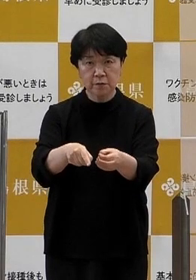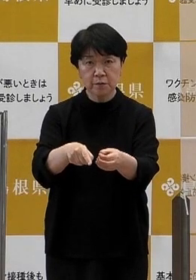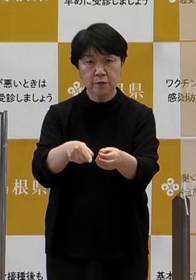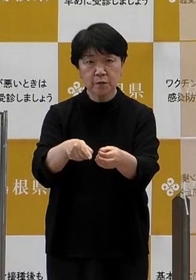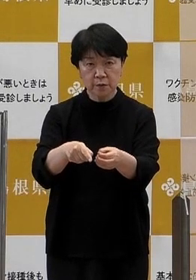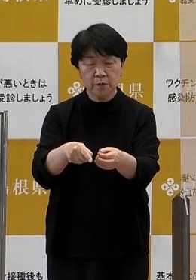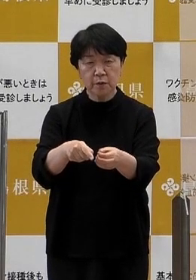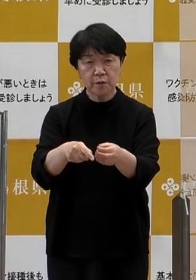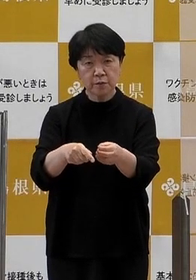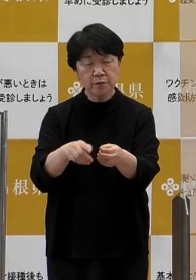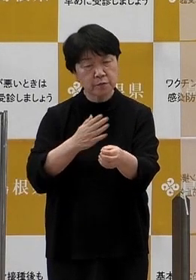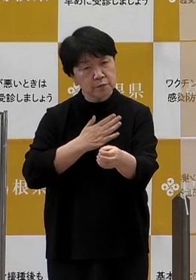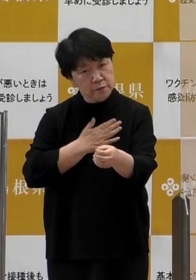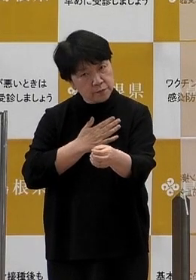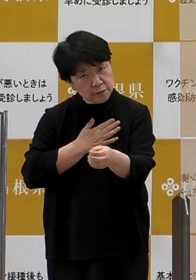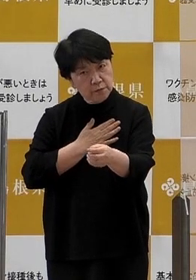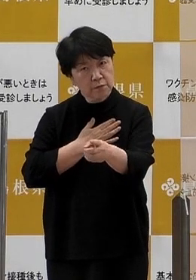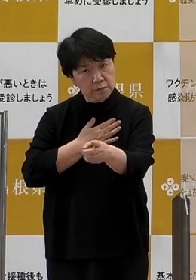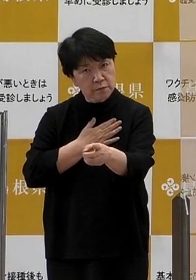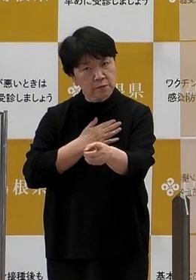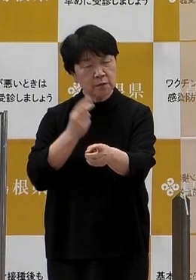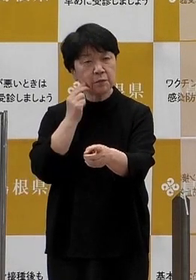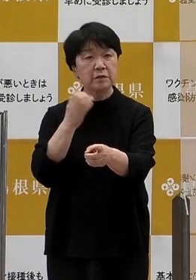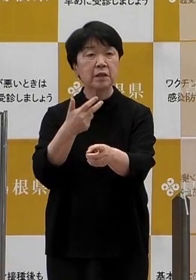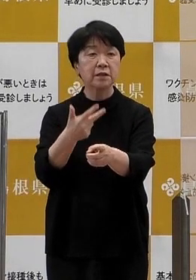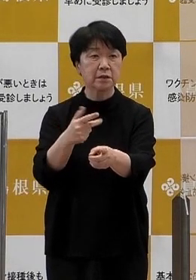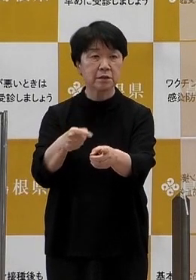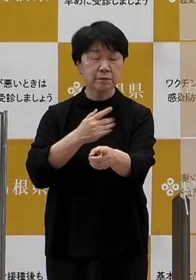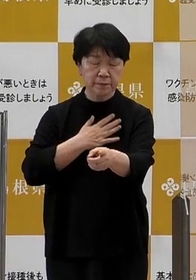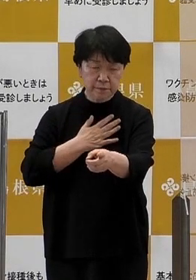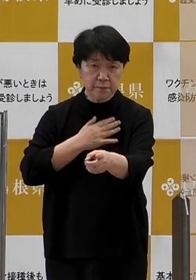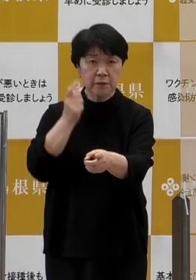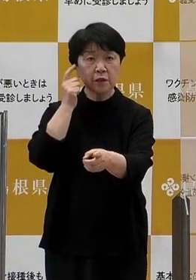ご存知な方なので、